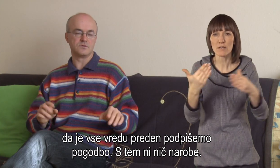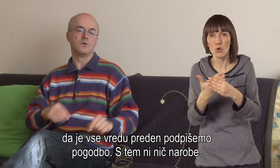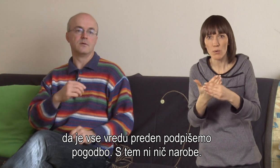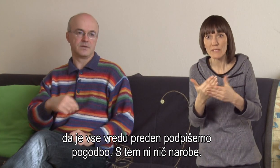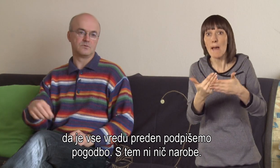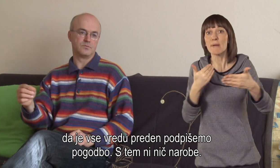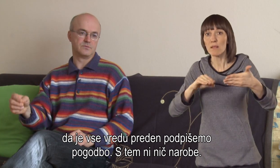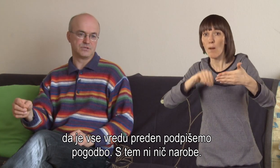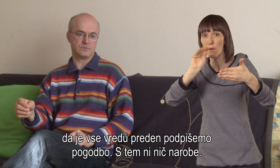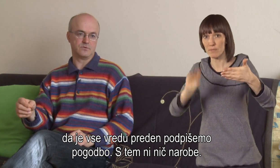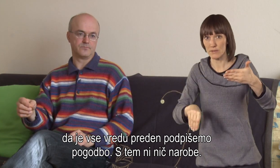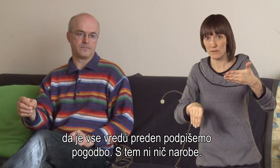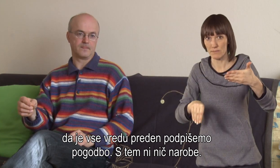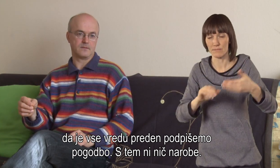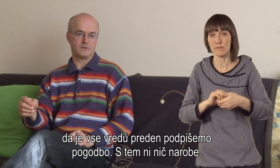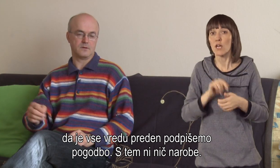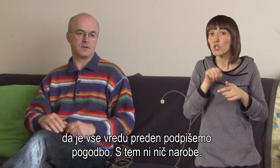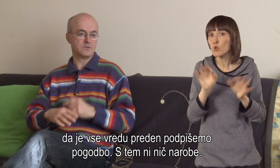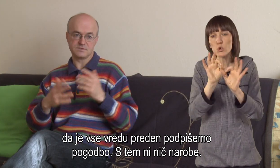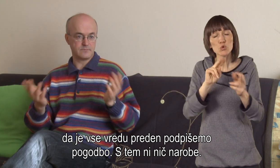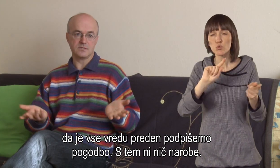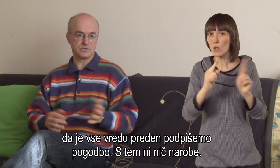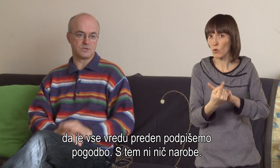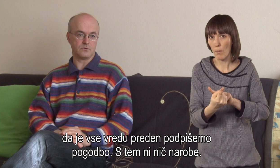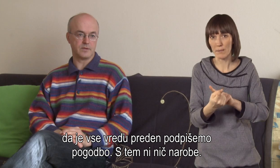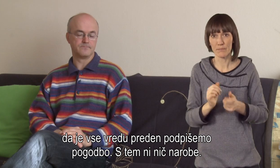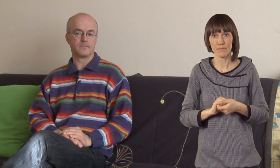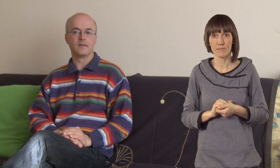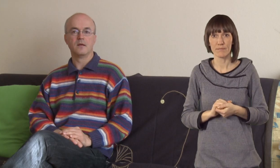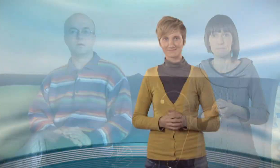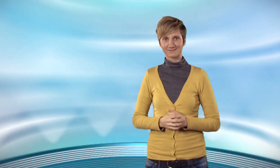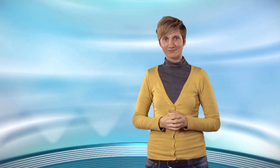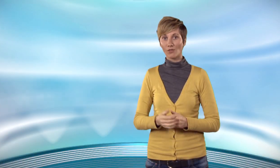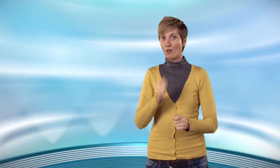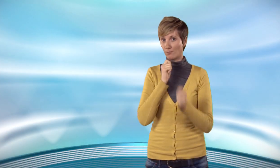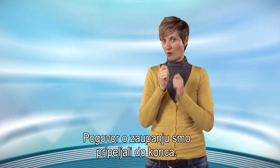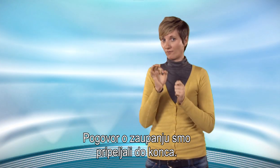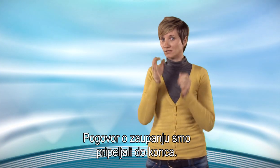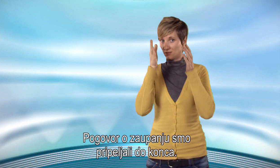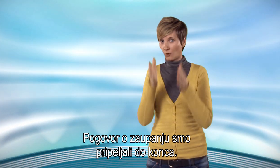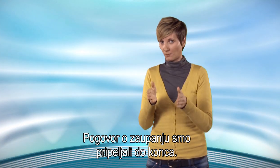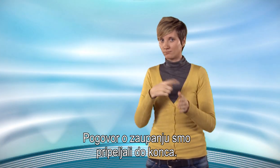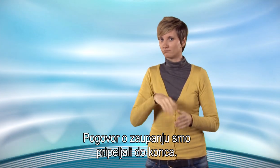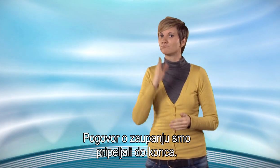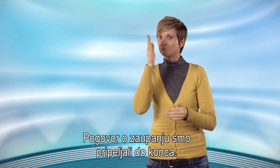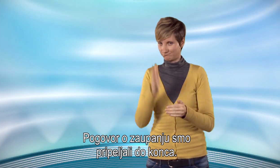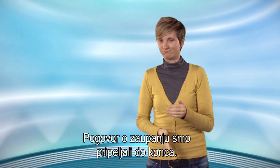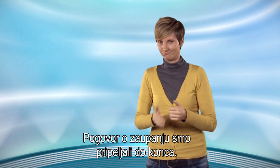v redu, predno podpišemo. In s tem ni nič narobe. Pogovor o zaupanju smo pripeljali do